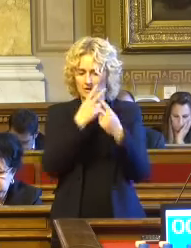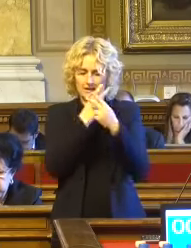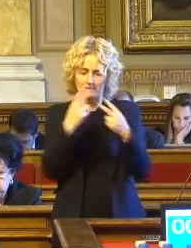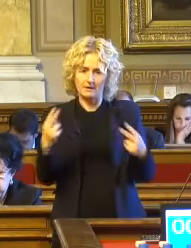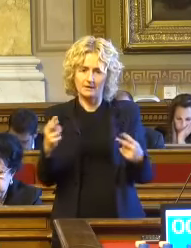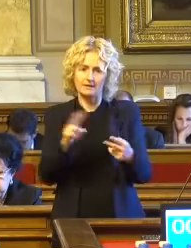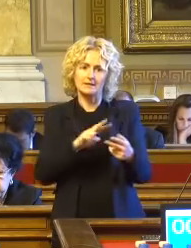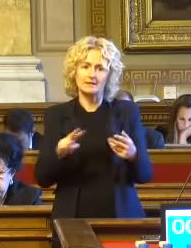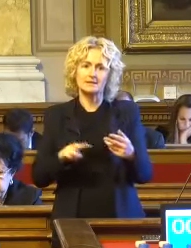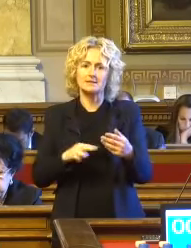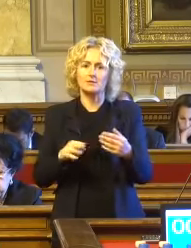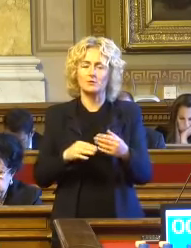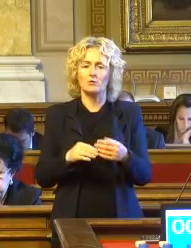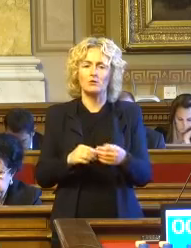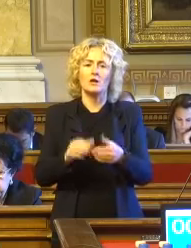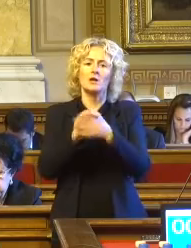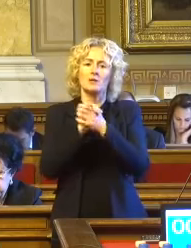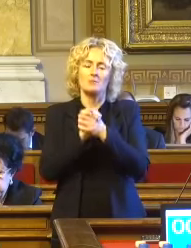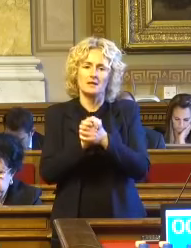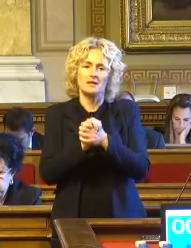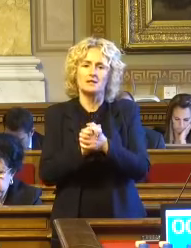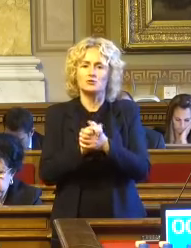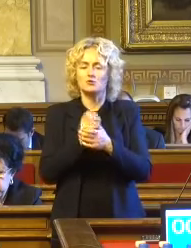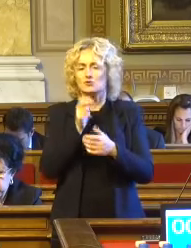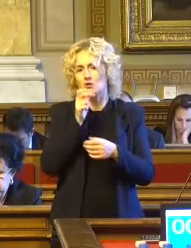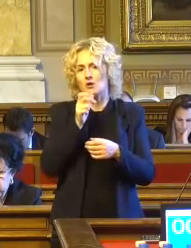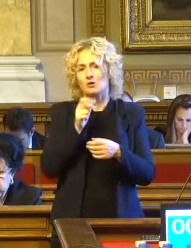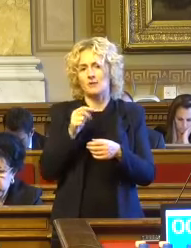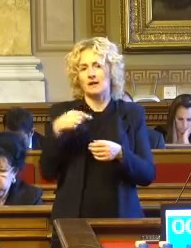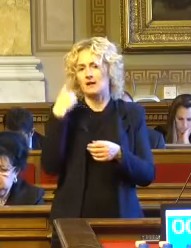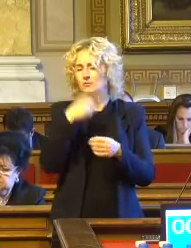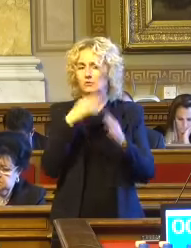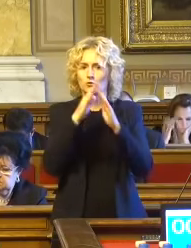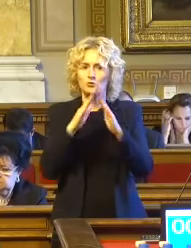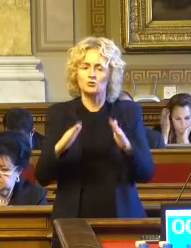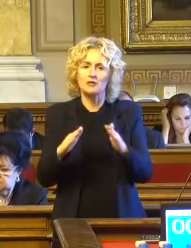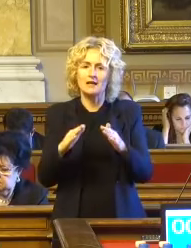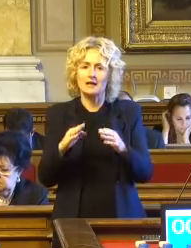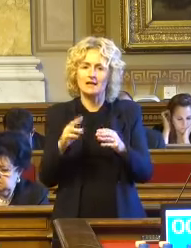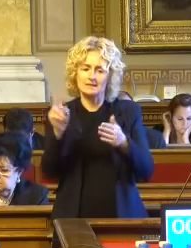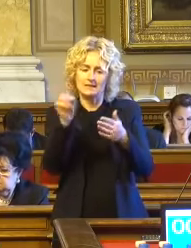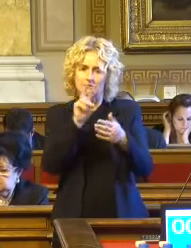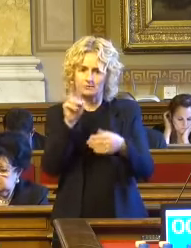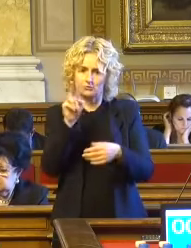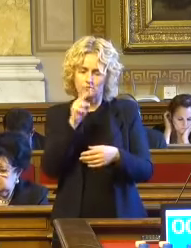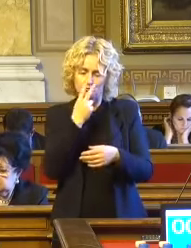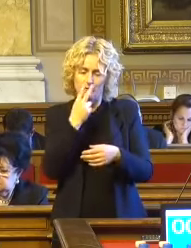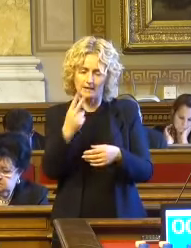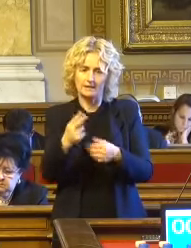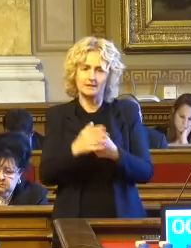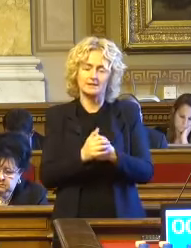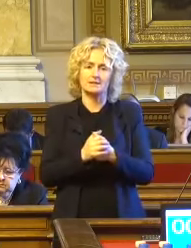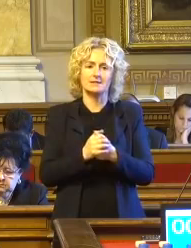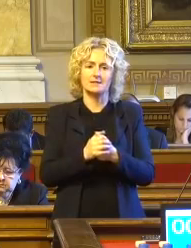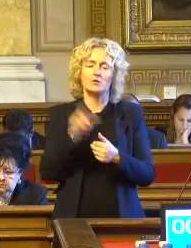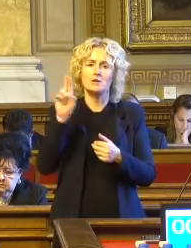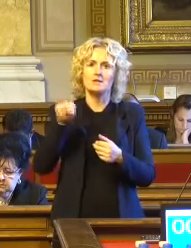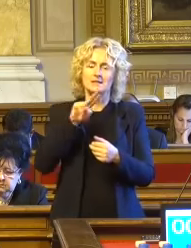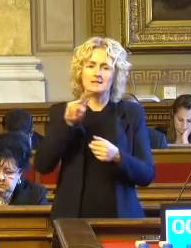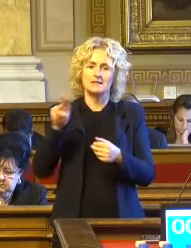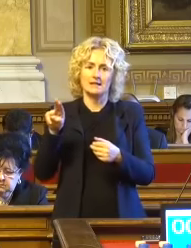azon túl is, tehát Békés Csabát, Orosházát, tehát aki elérhető 100 kilométeres körzetben van. Szentesen